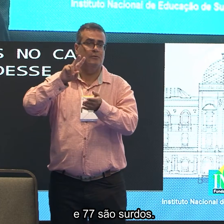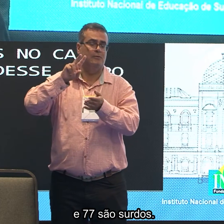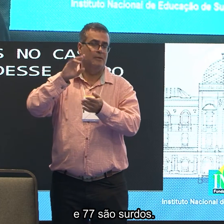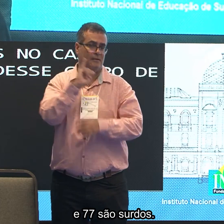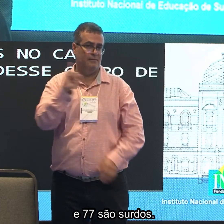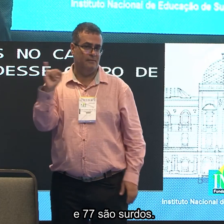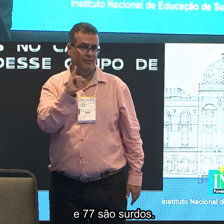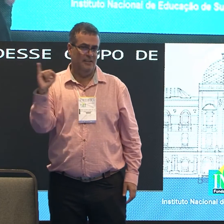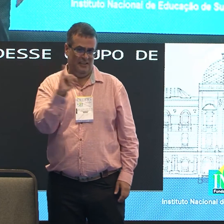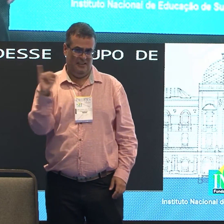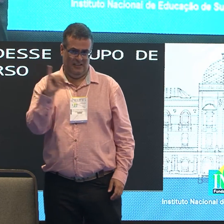são surdos.